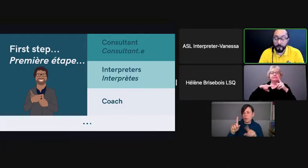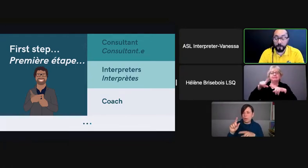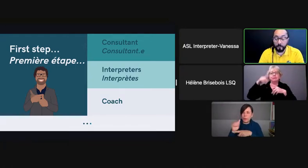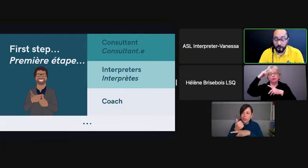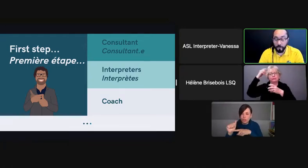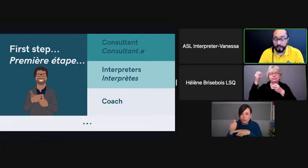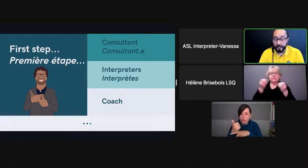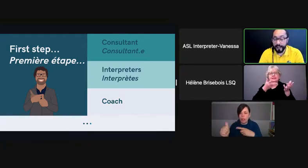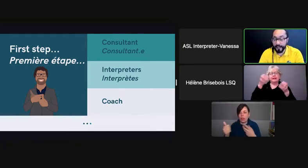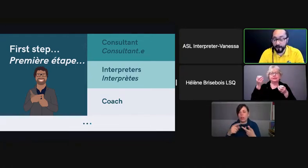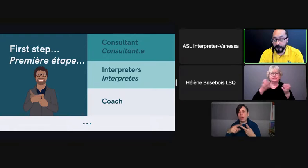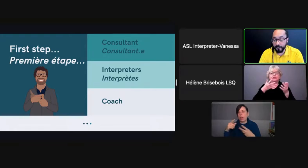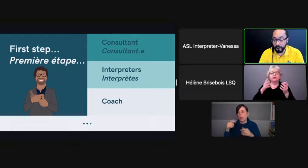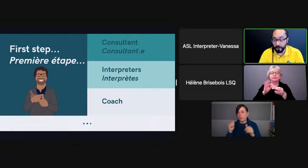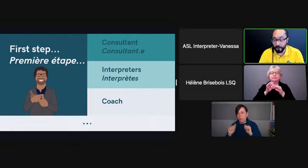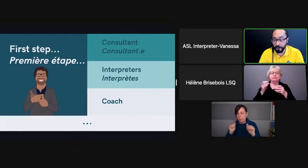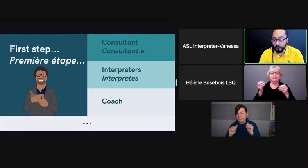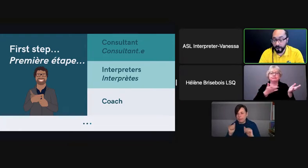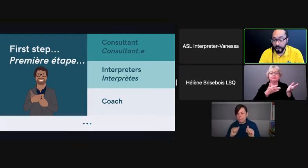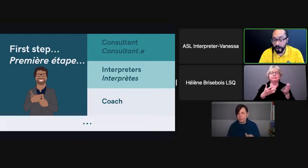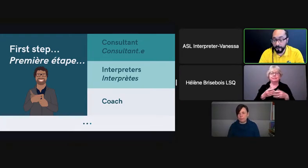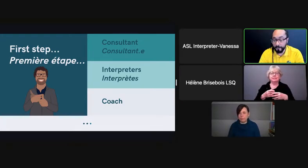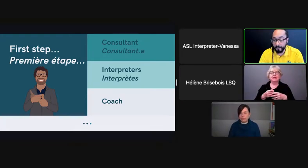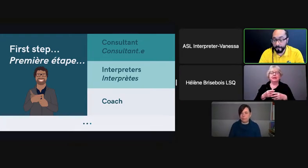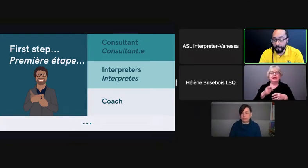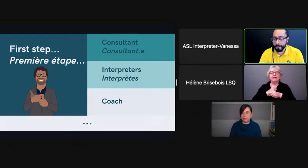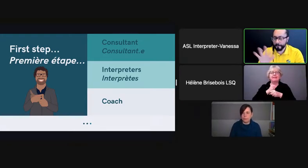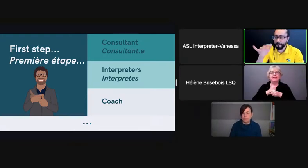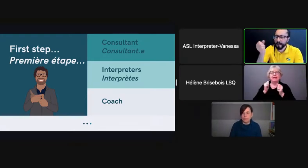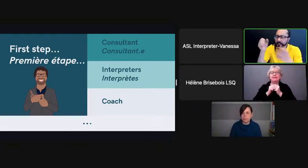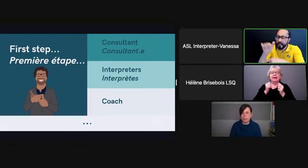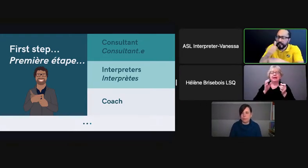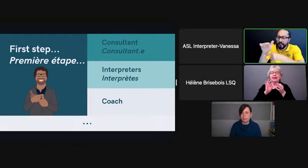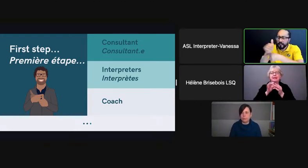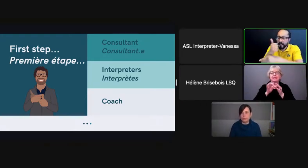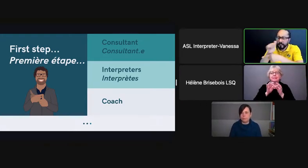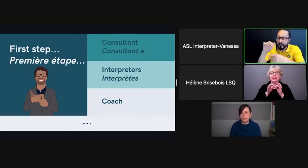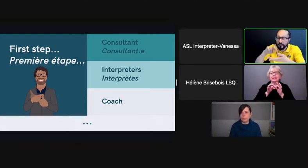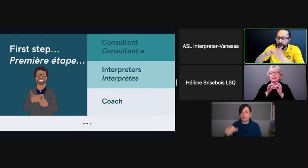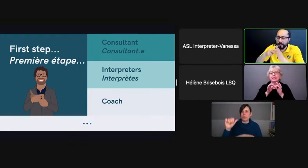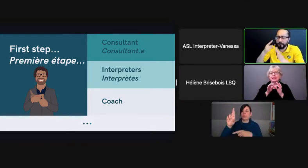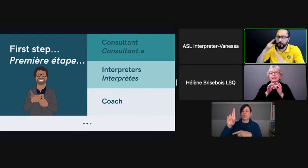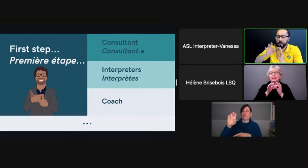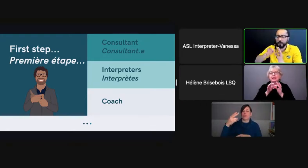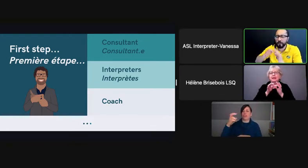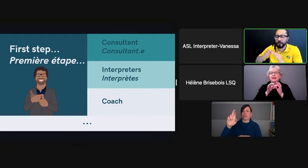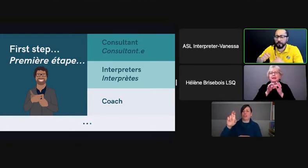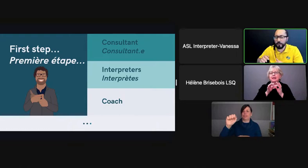Ils vont travailler avec un interprète qui entend.